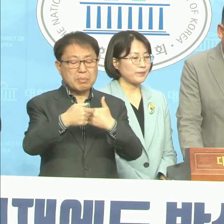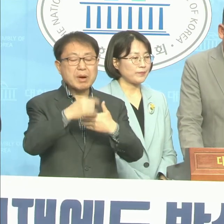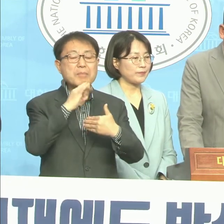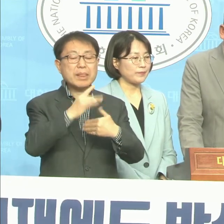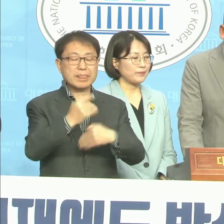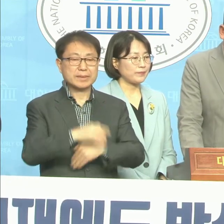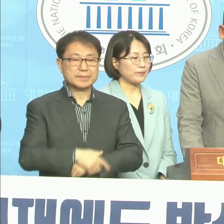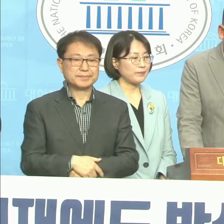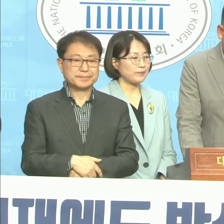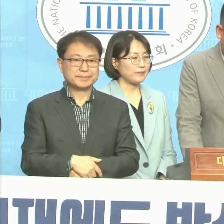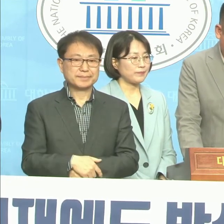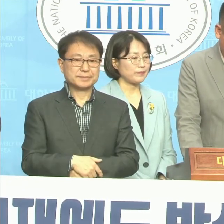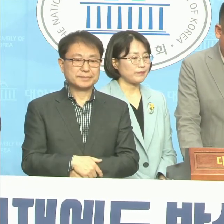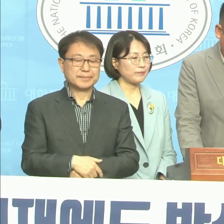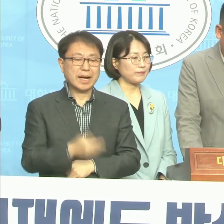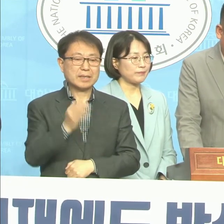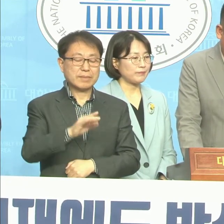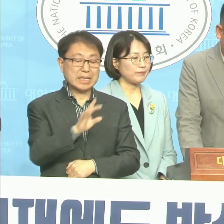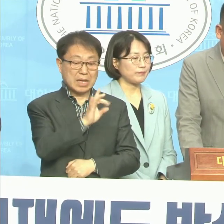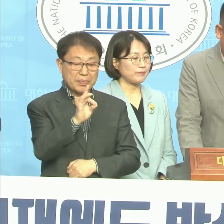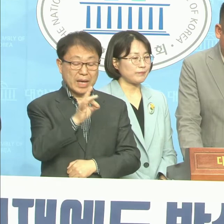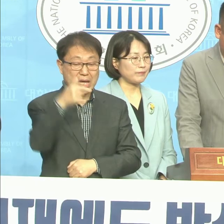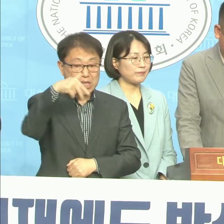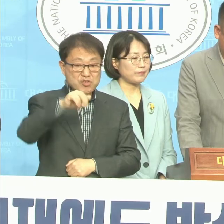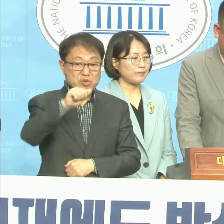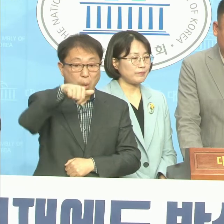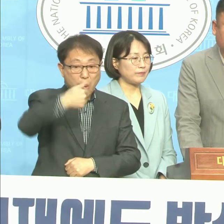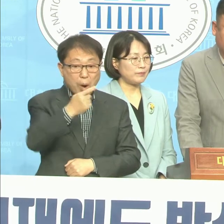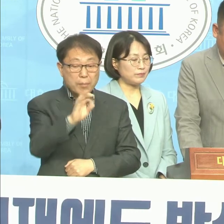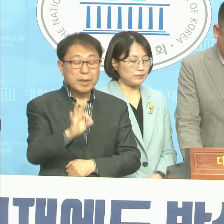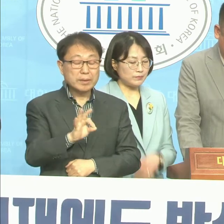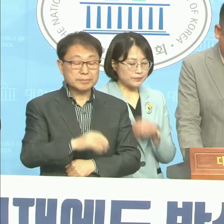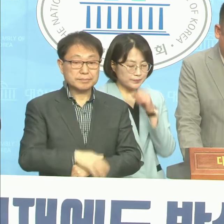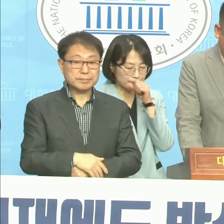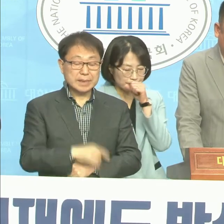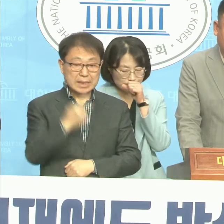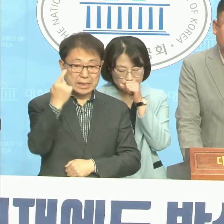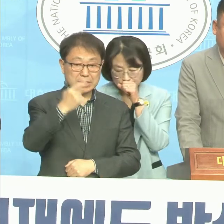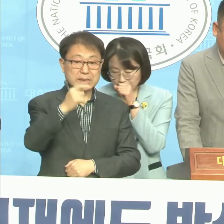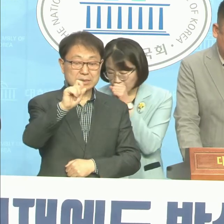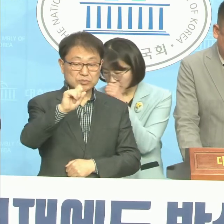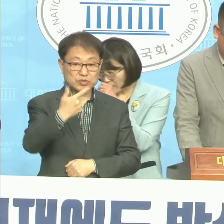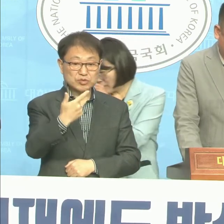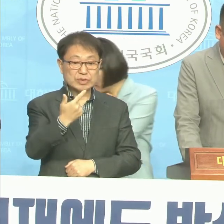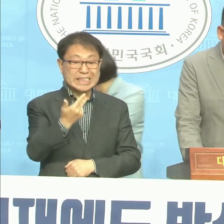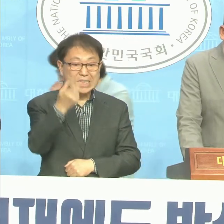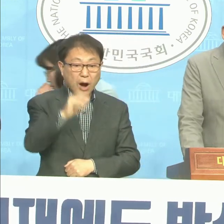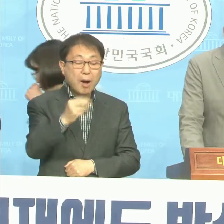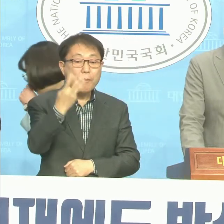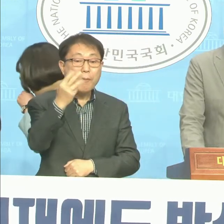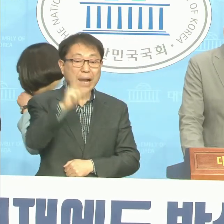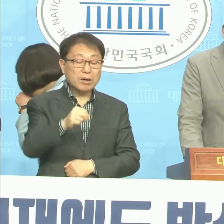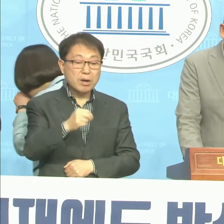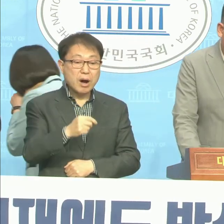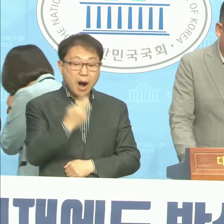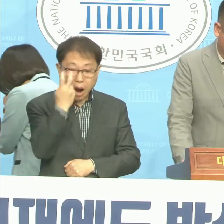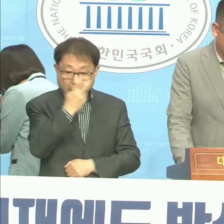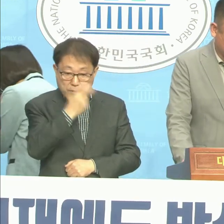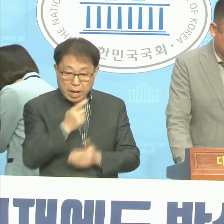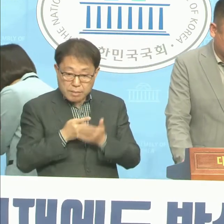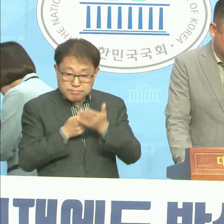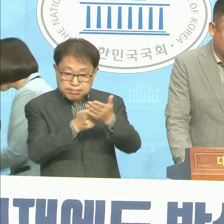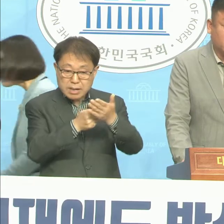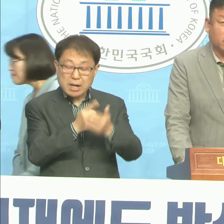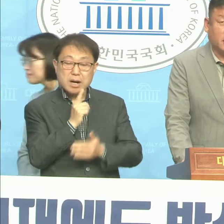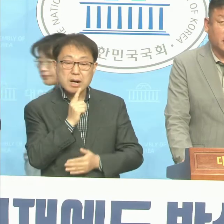꿈이었습니다 그런데 현대중공업은 2019년 공정위의 과징금 위 카락 검찰 고박 시정명령 제재